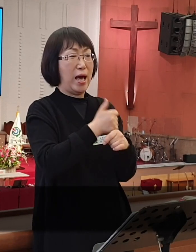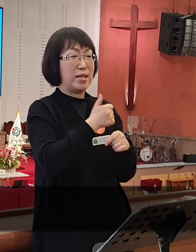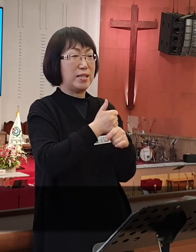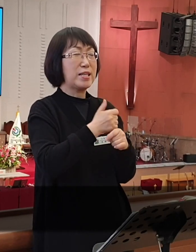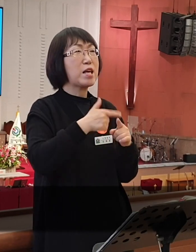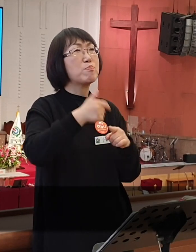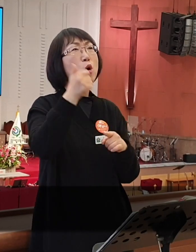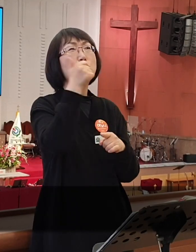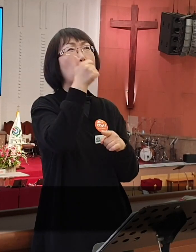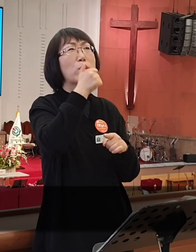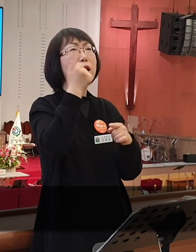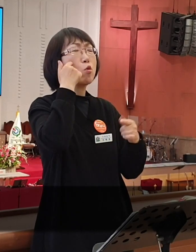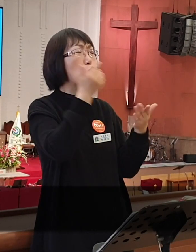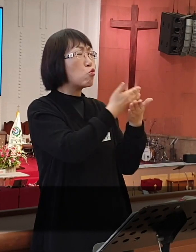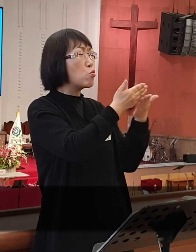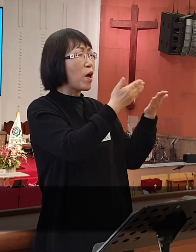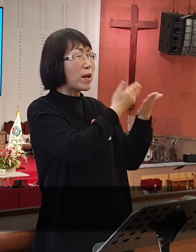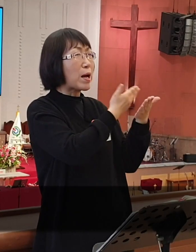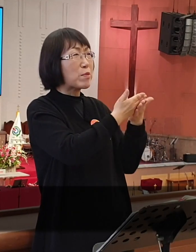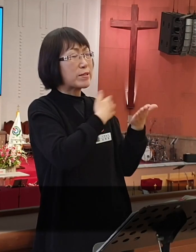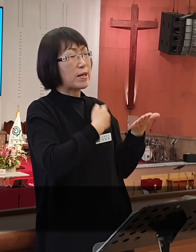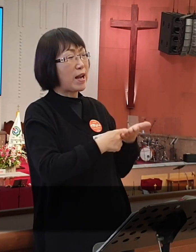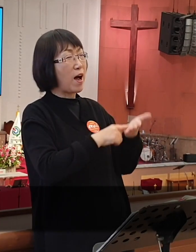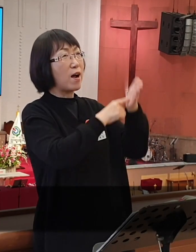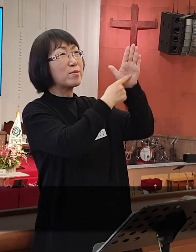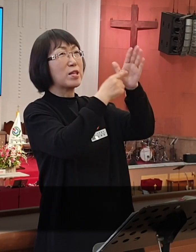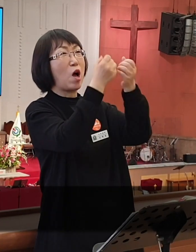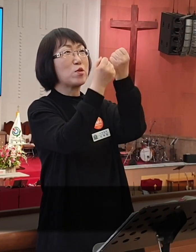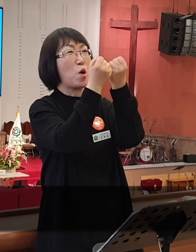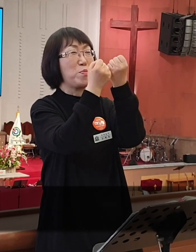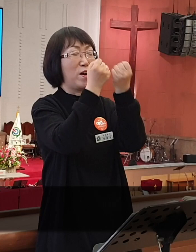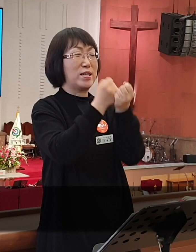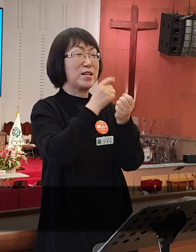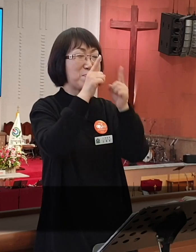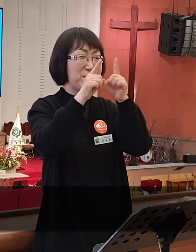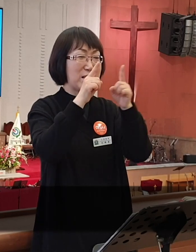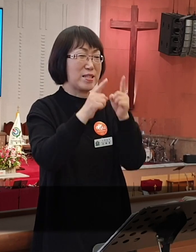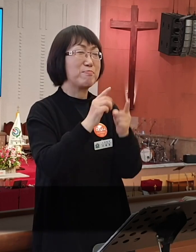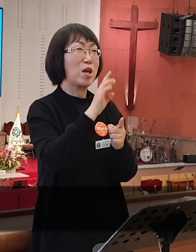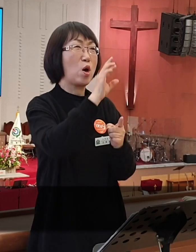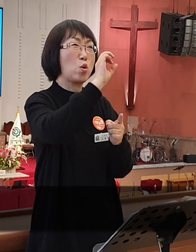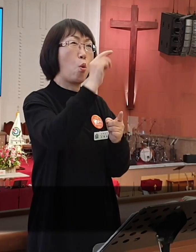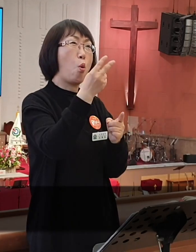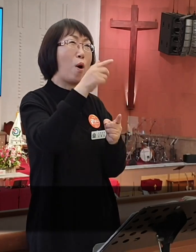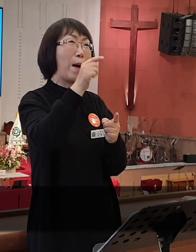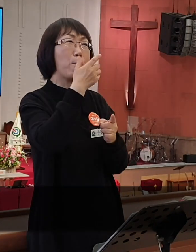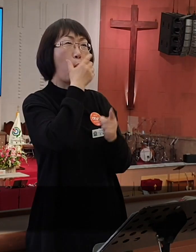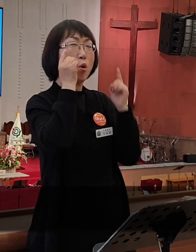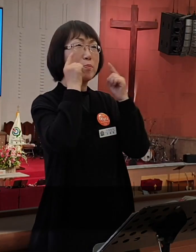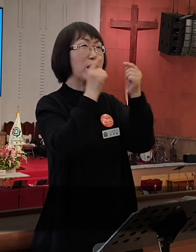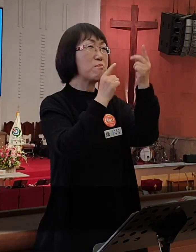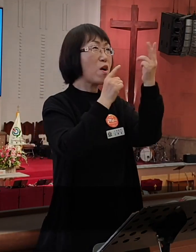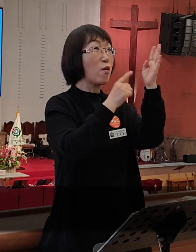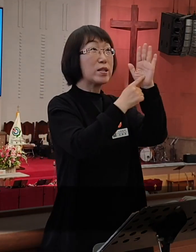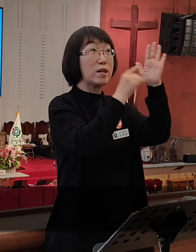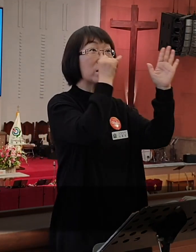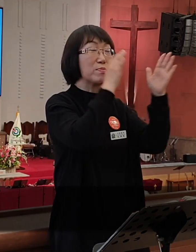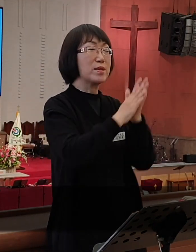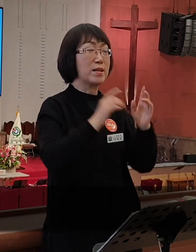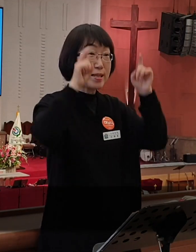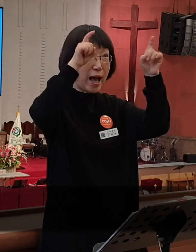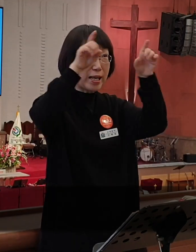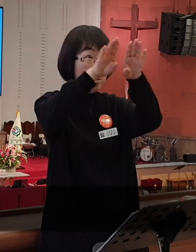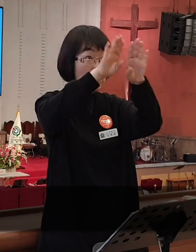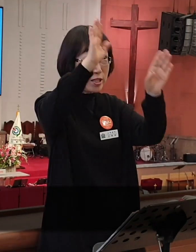자기 자신을 세상과 구별하며 자기를 드러내시고 설명하시는 그런 말씀들이 요한복음에 몇 군데가 있습니다. 양의 문이